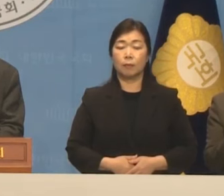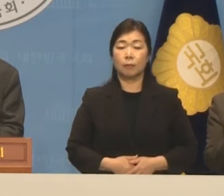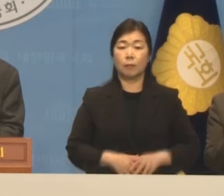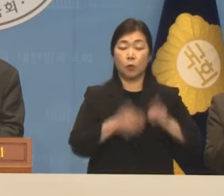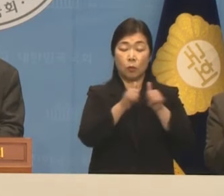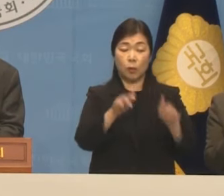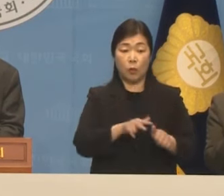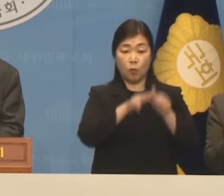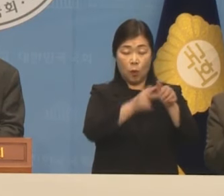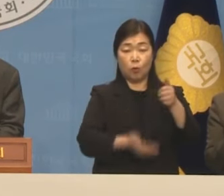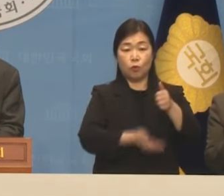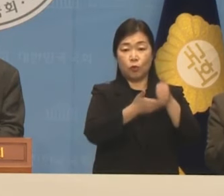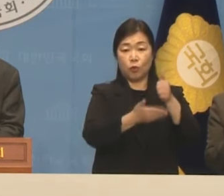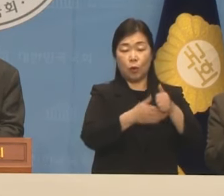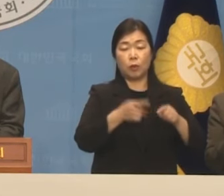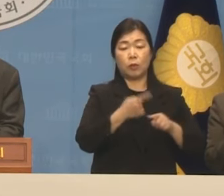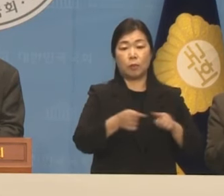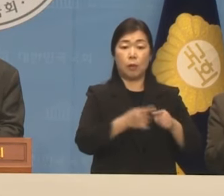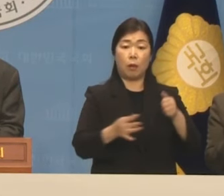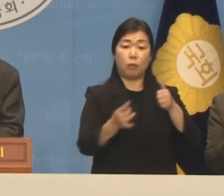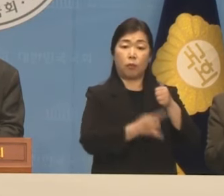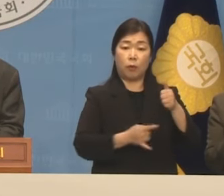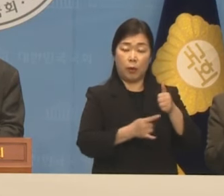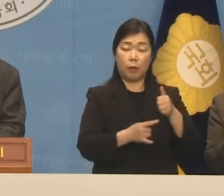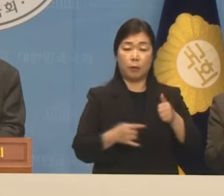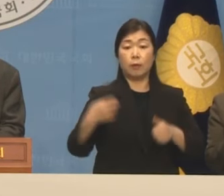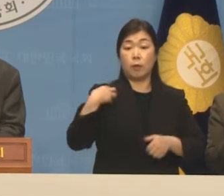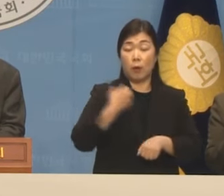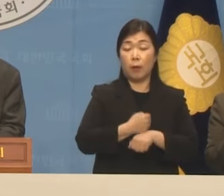국민후보 추천심사위원회의 위상과 역할.